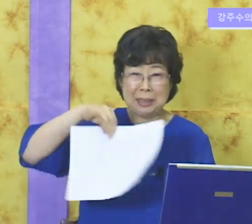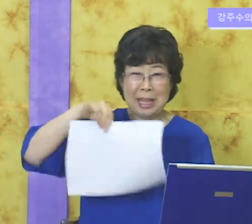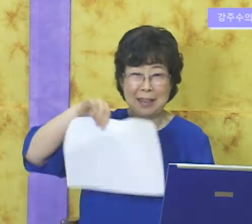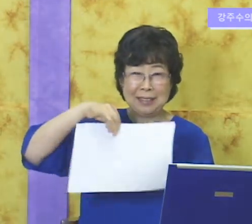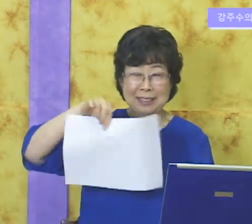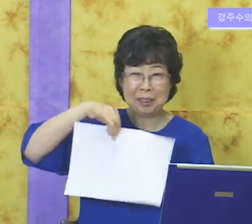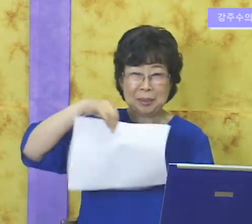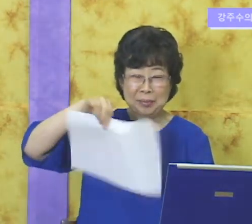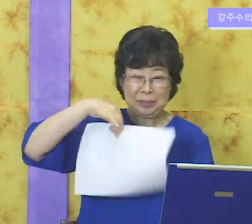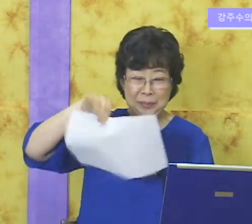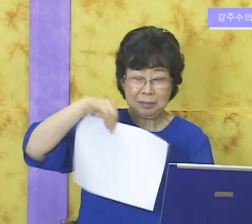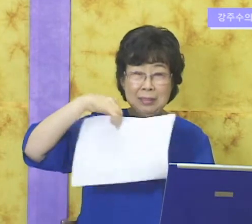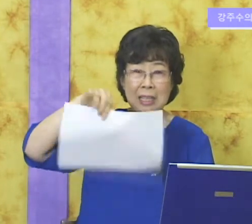보세요. 네.